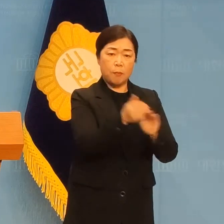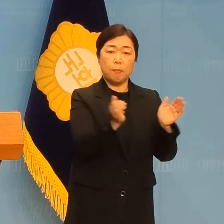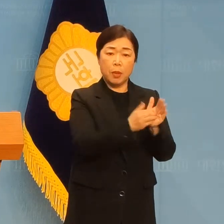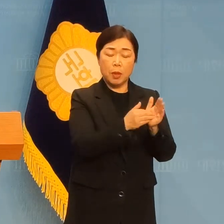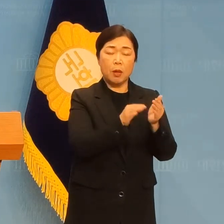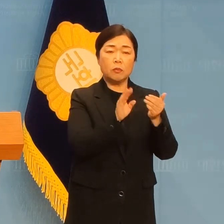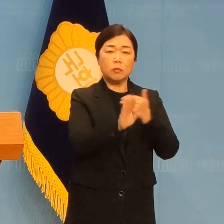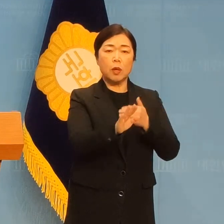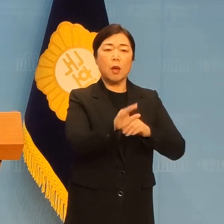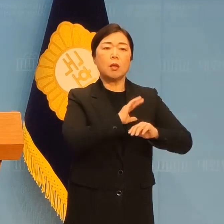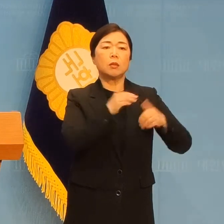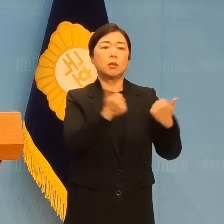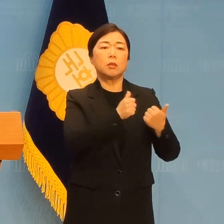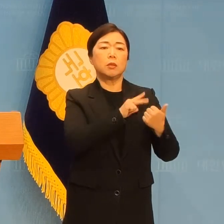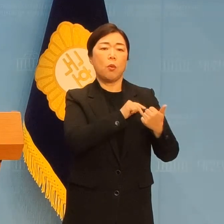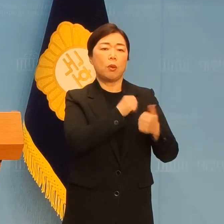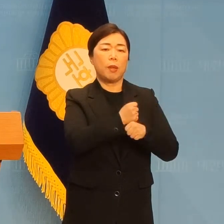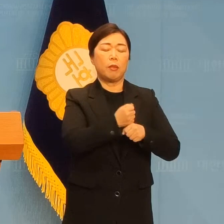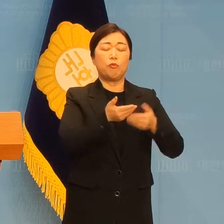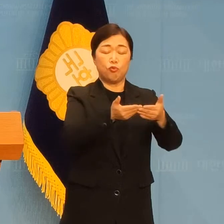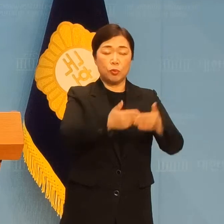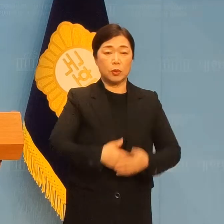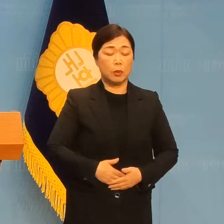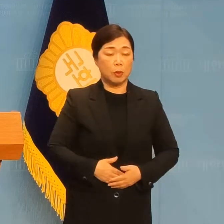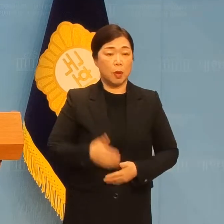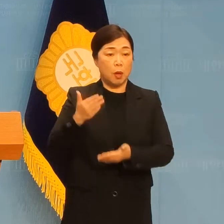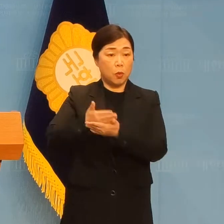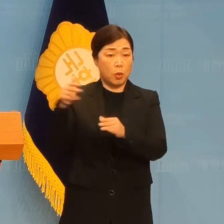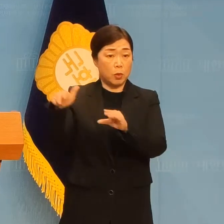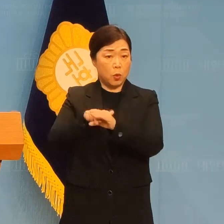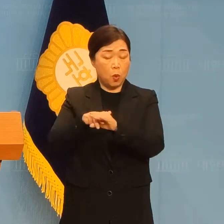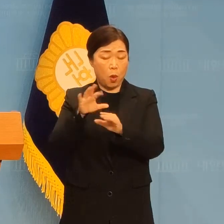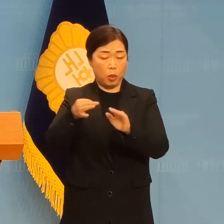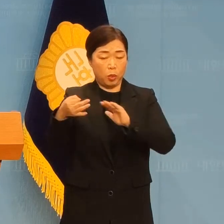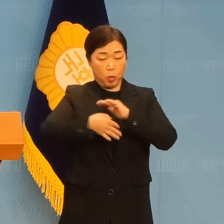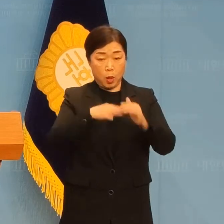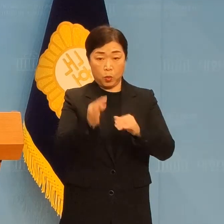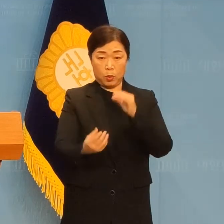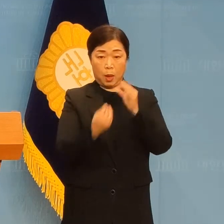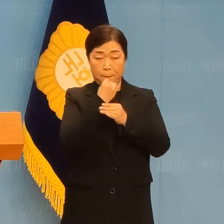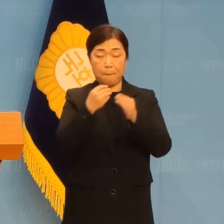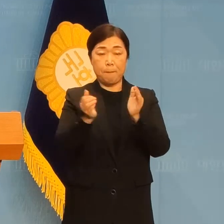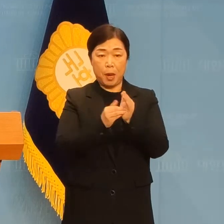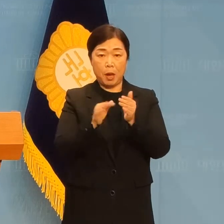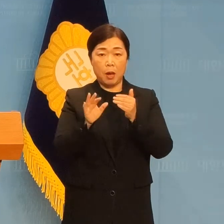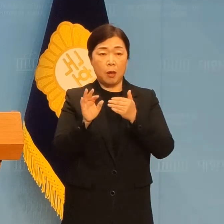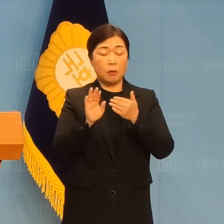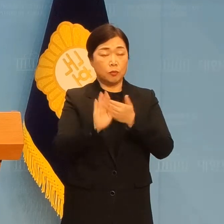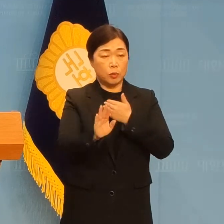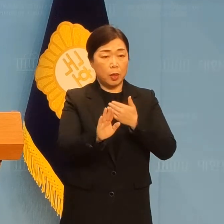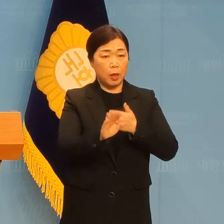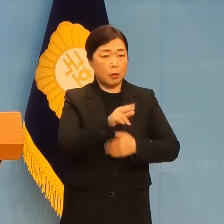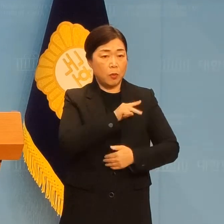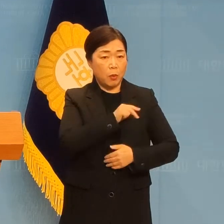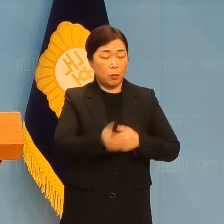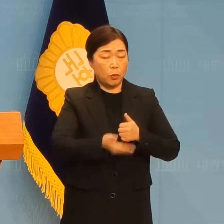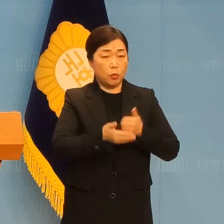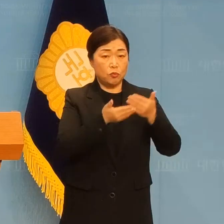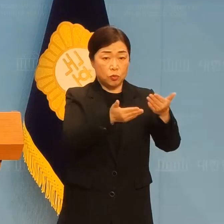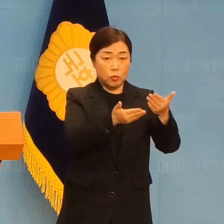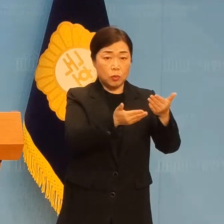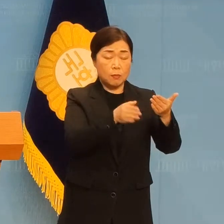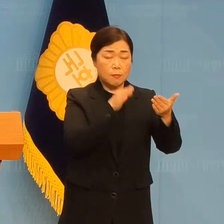묻겠습니다. 통일교에서 뇌물 받고 꽂은 국회의원이 있다는 것이 사실입니까? 이미 시중에는 구체적인